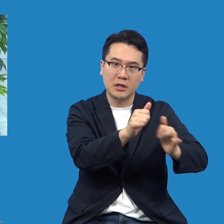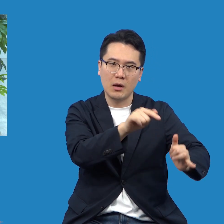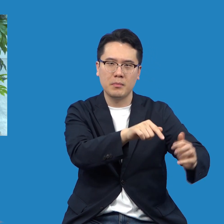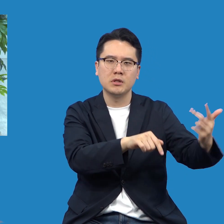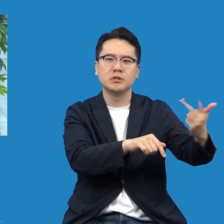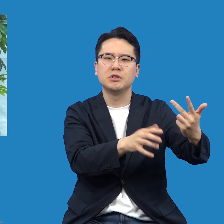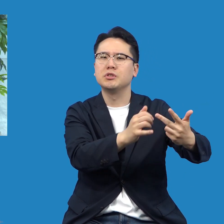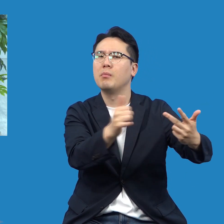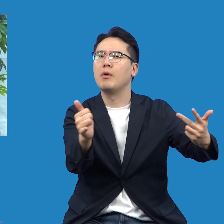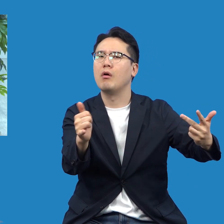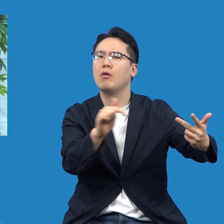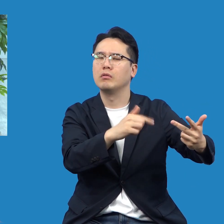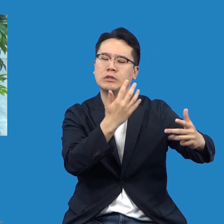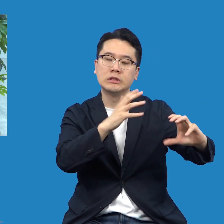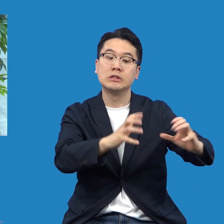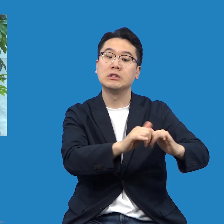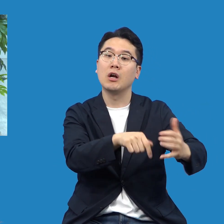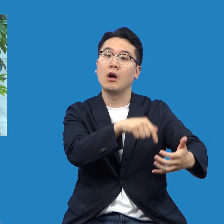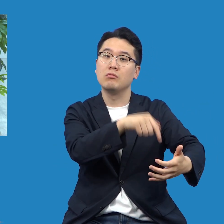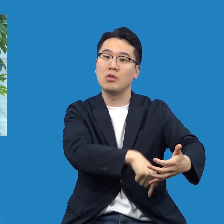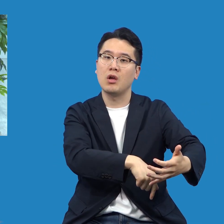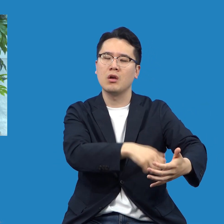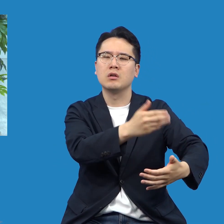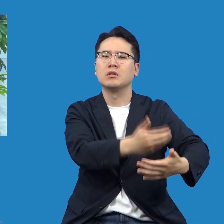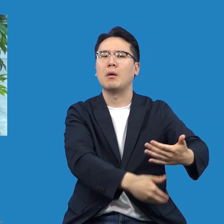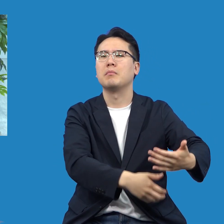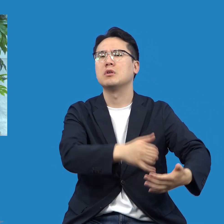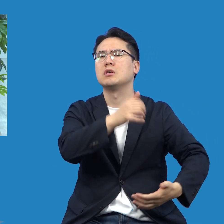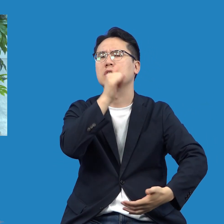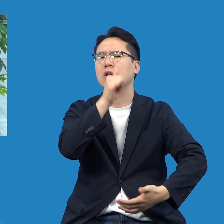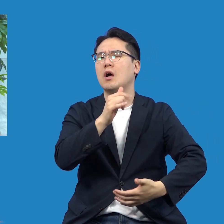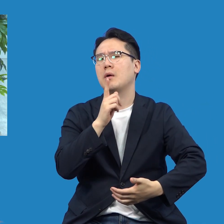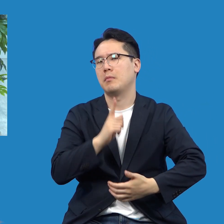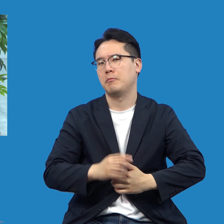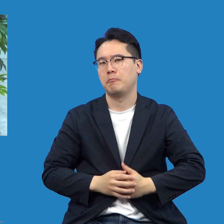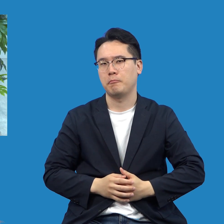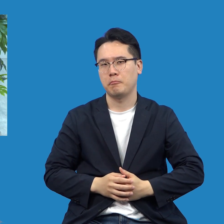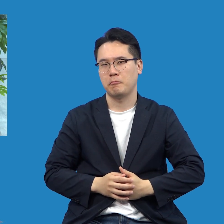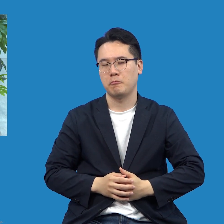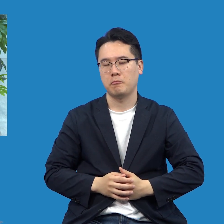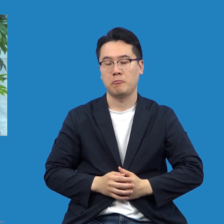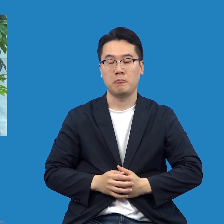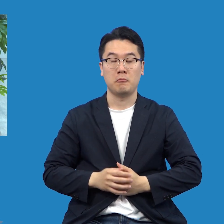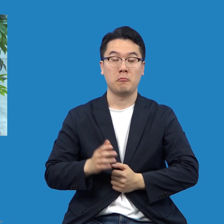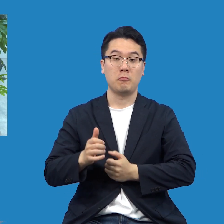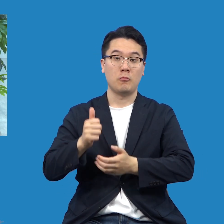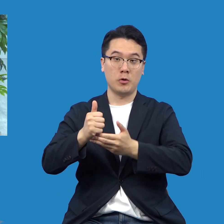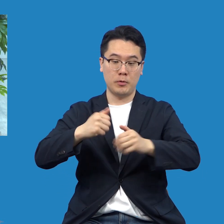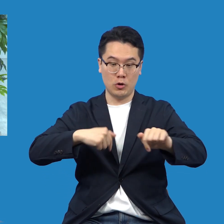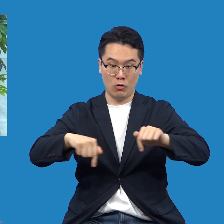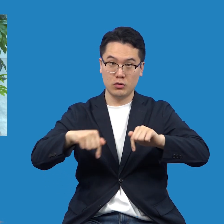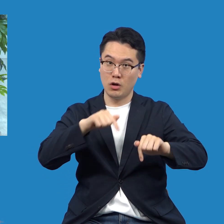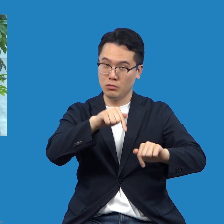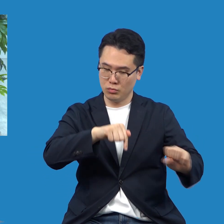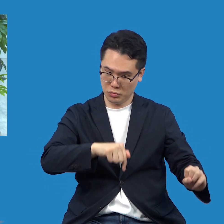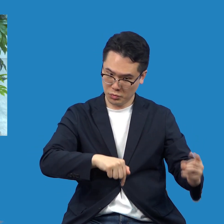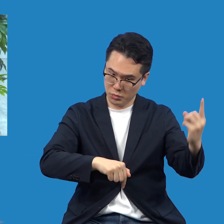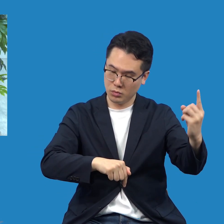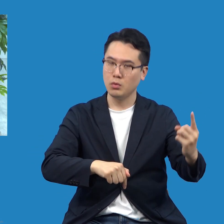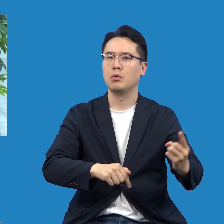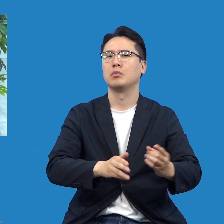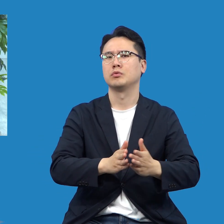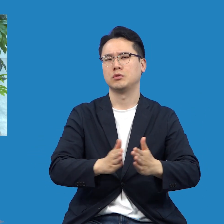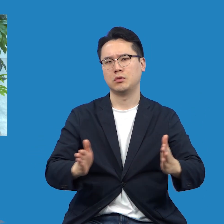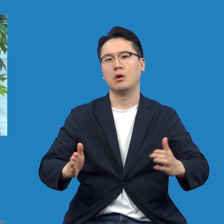가운데 남겨두었다고 말씀하시죠. 하나님의 역사는 바로 이렇게 일어나는 겁니다. 그 일이